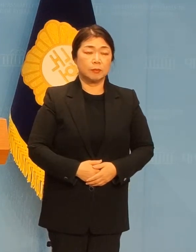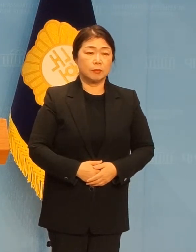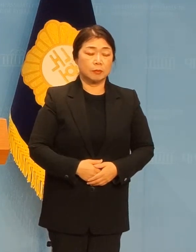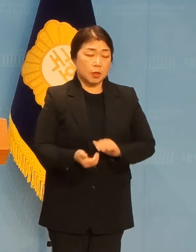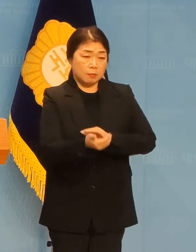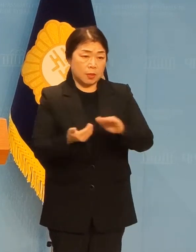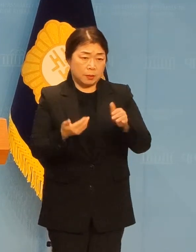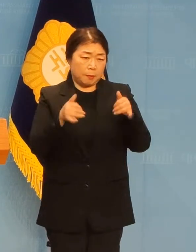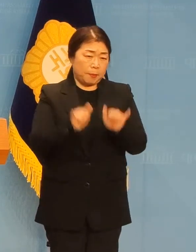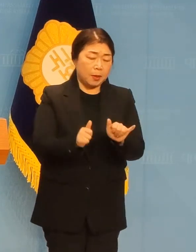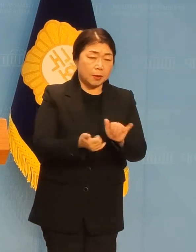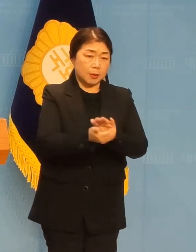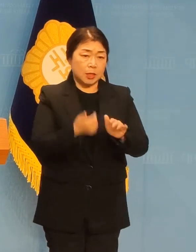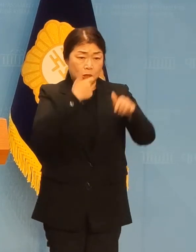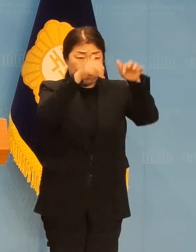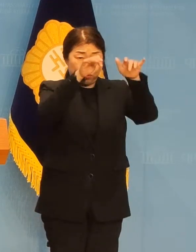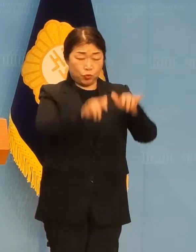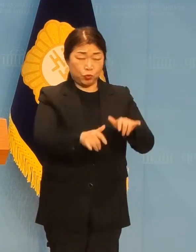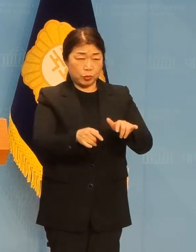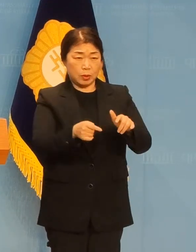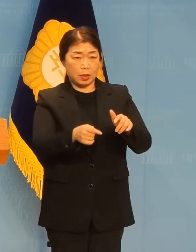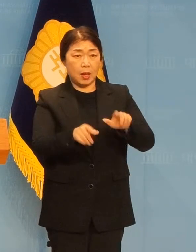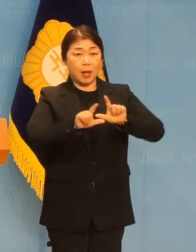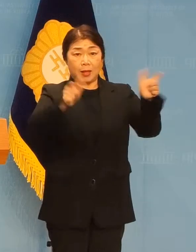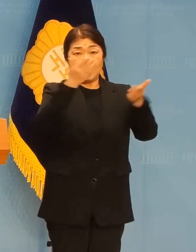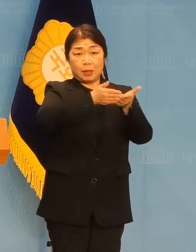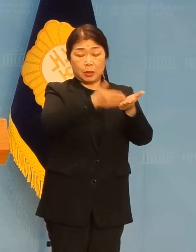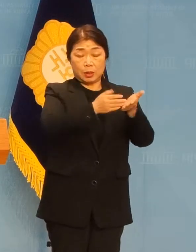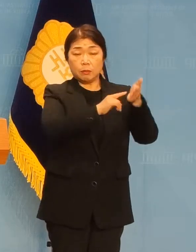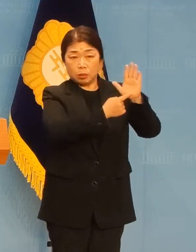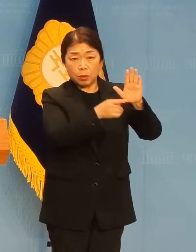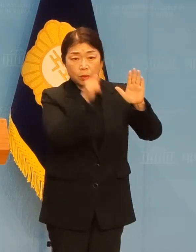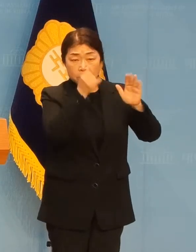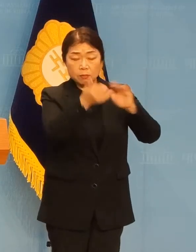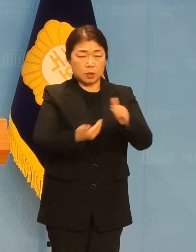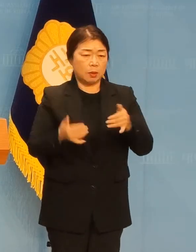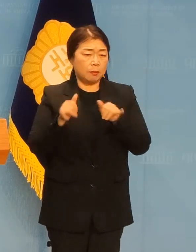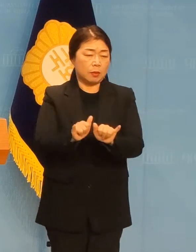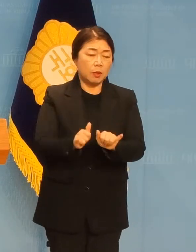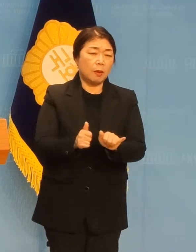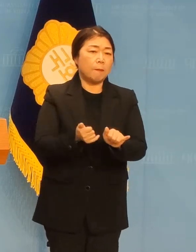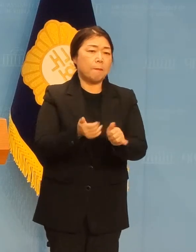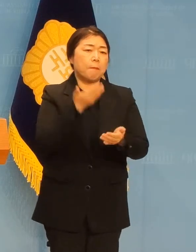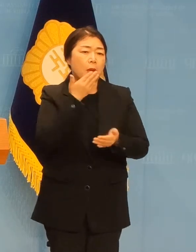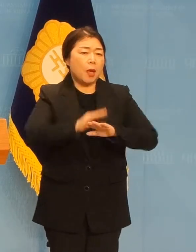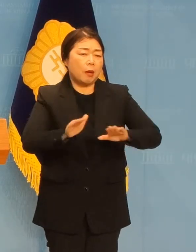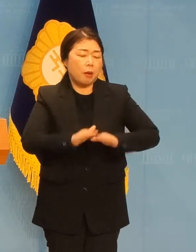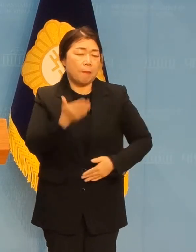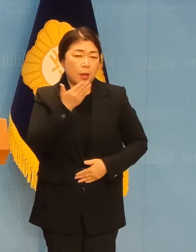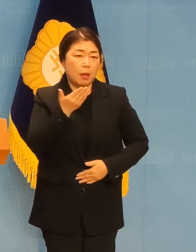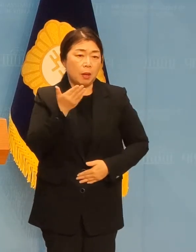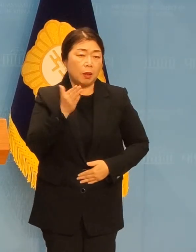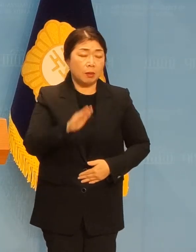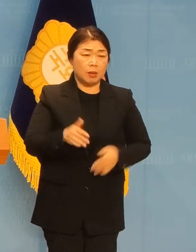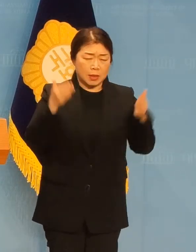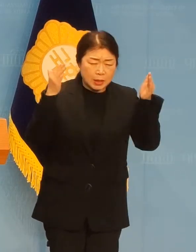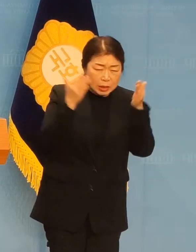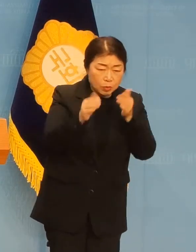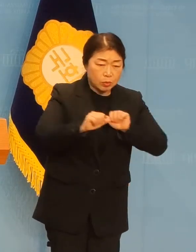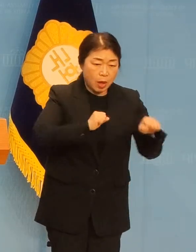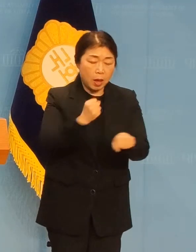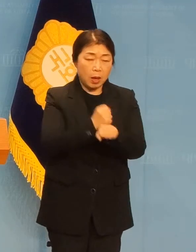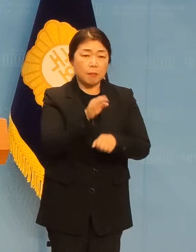충분히 예견된 폭설이었던 만큼 총력 대응을 통해 퇴근길 교통대란을